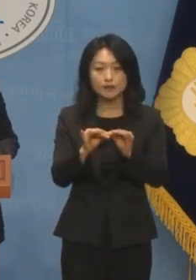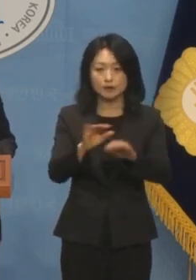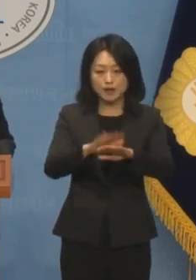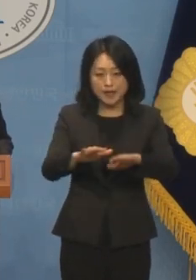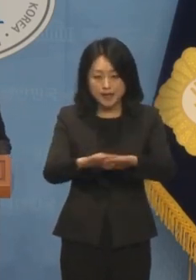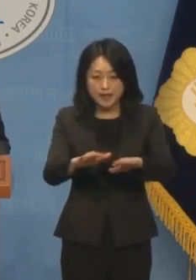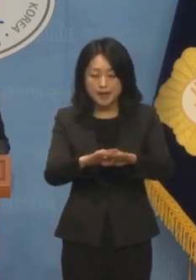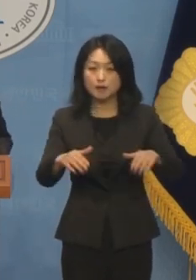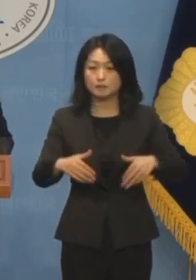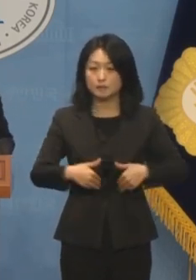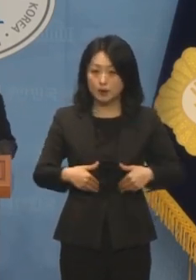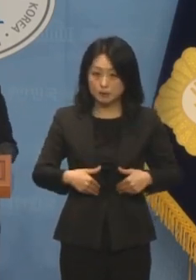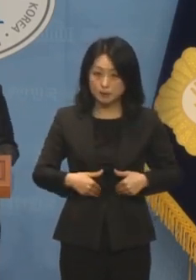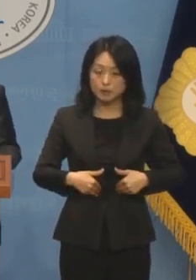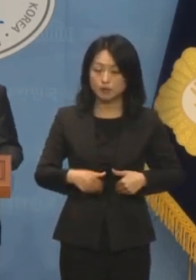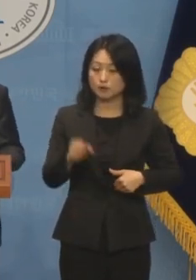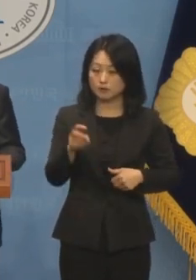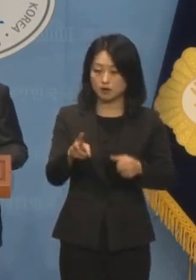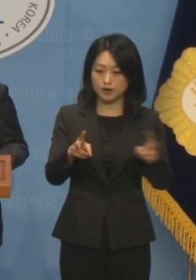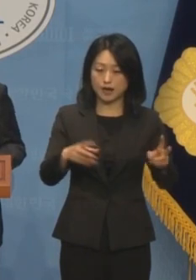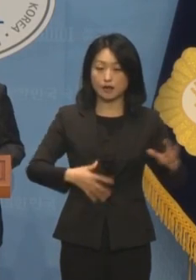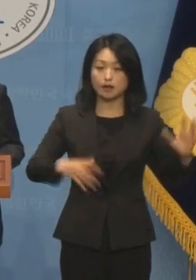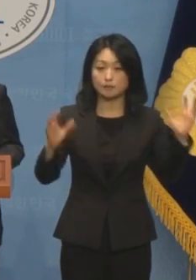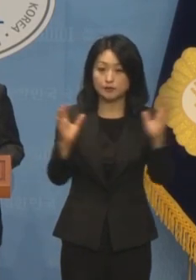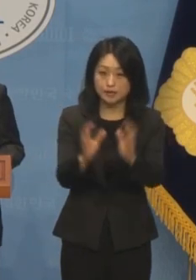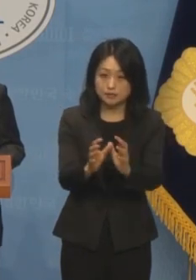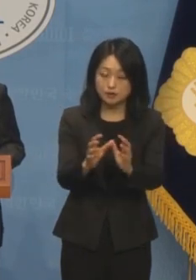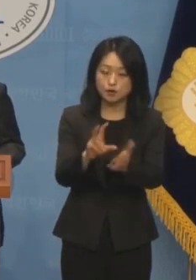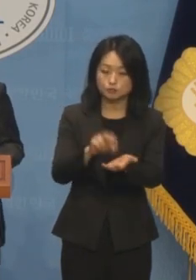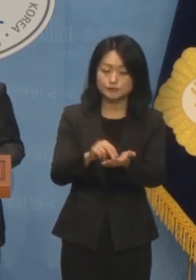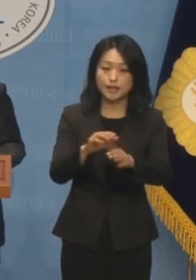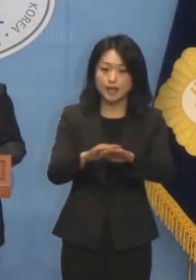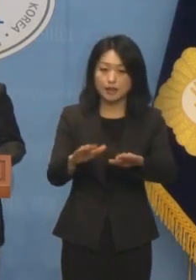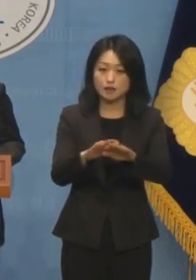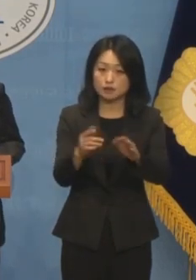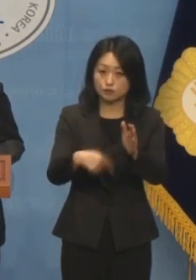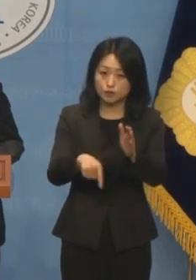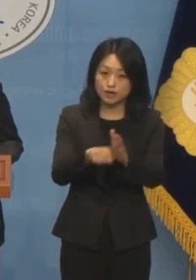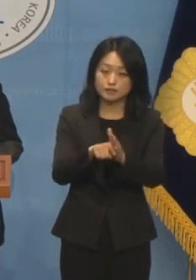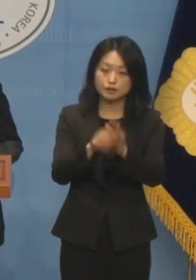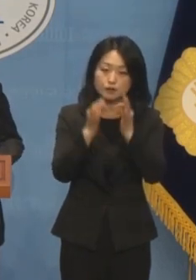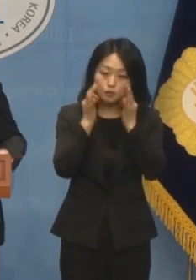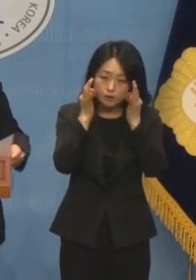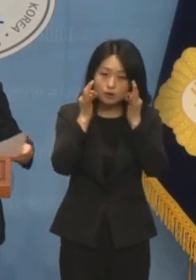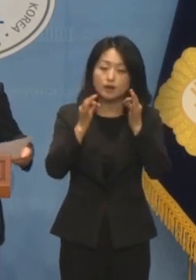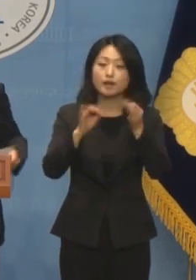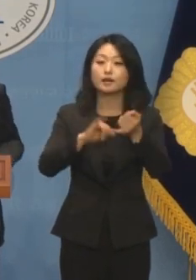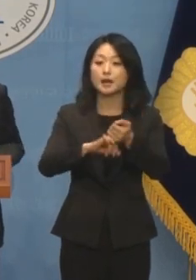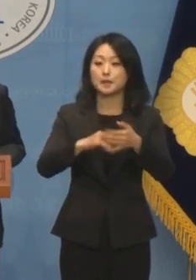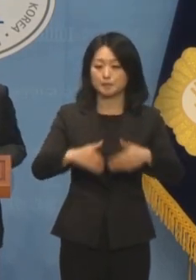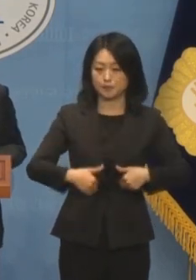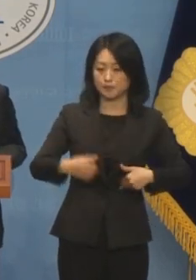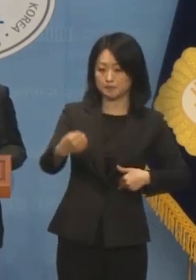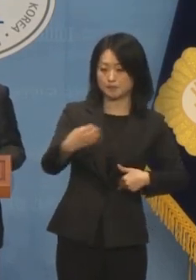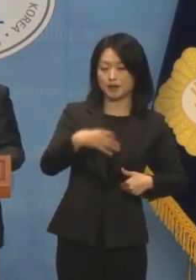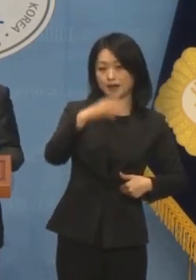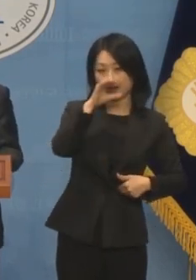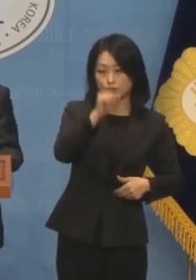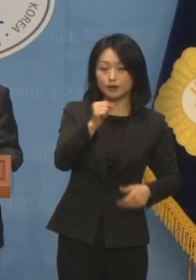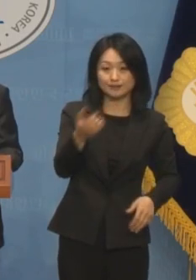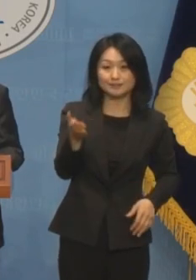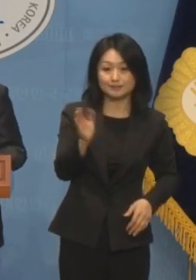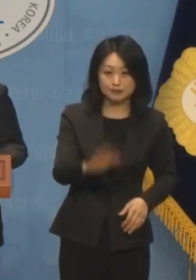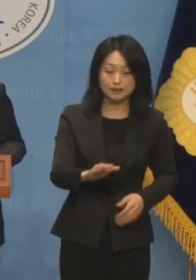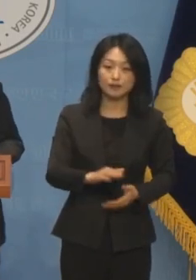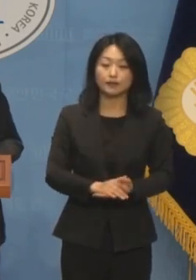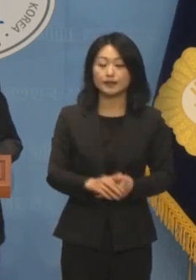한다. 또 여야가 초당적으로 이 문제 해결을 위해서 협력해야 한다. 이런 입장을 내실 줄